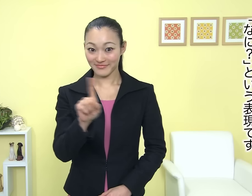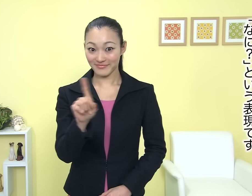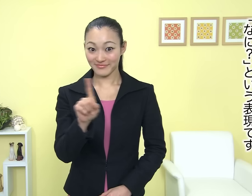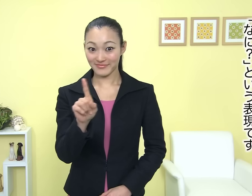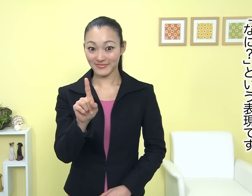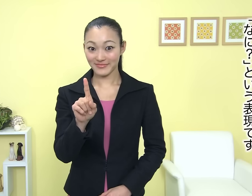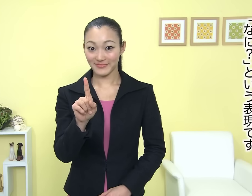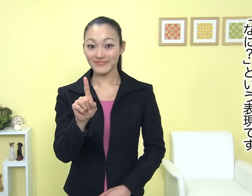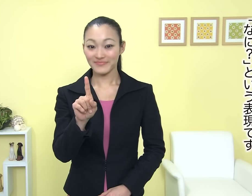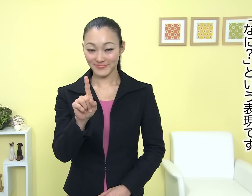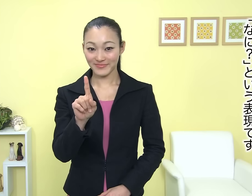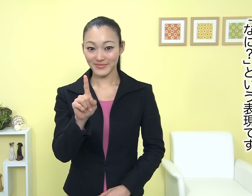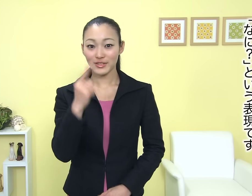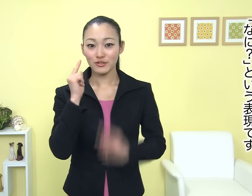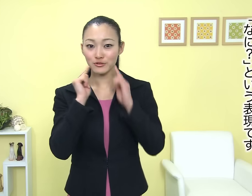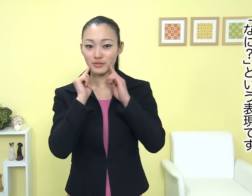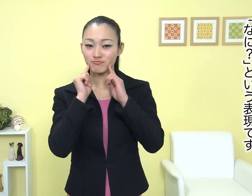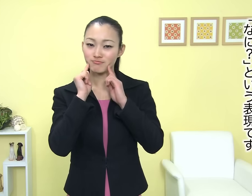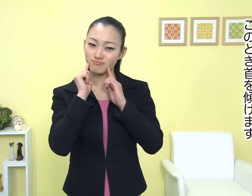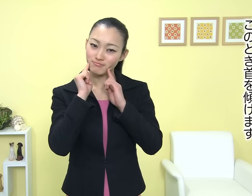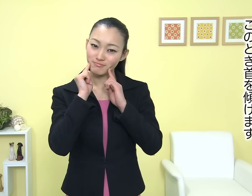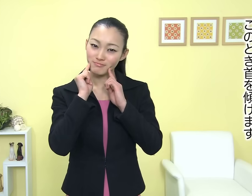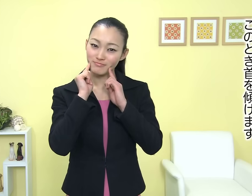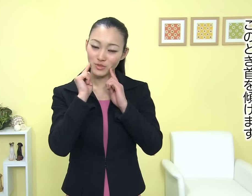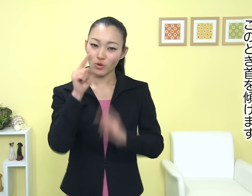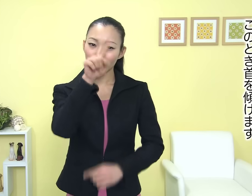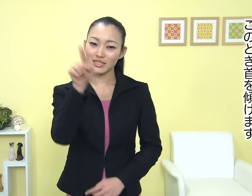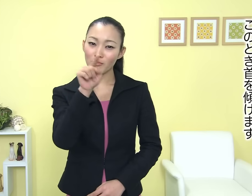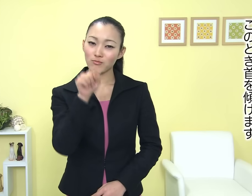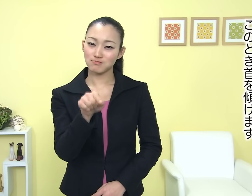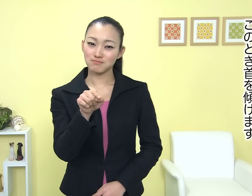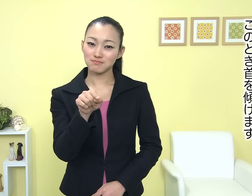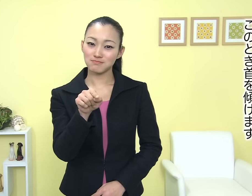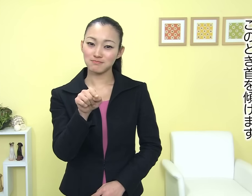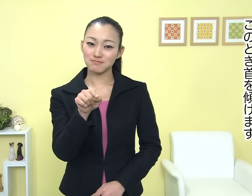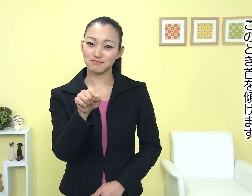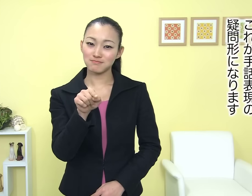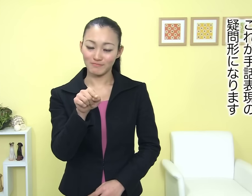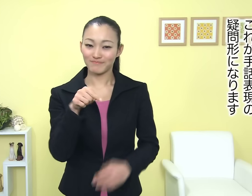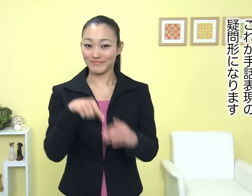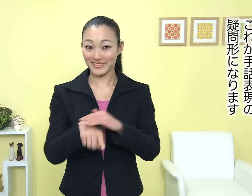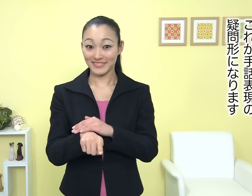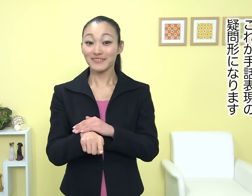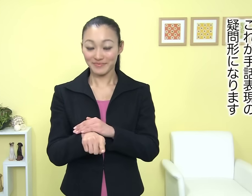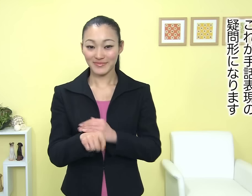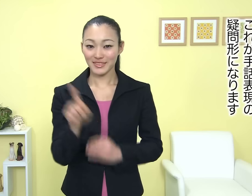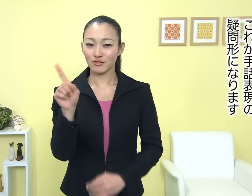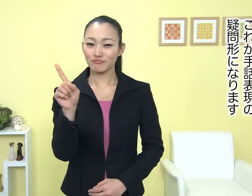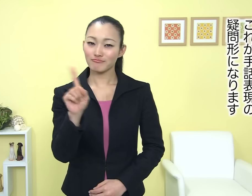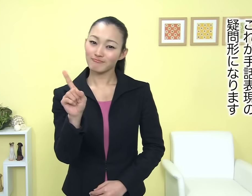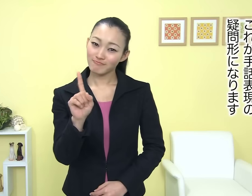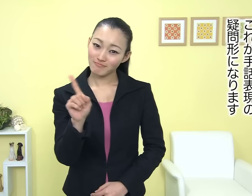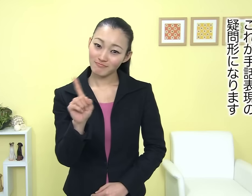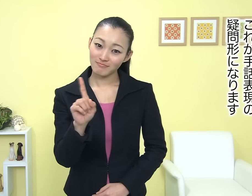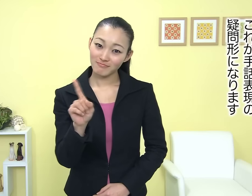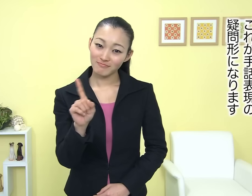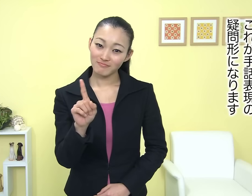何という表現です。このとき首をかしげます。これが手話表現の疑問形になります。